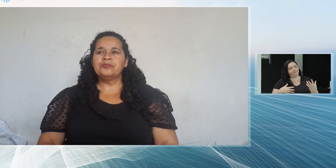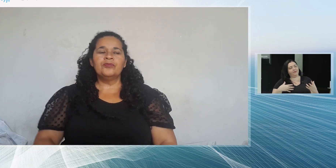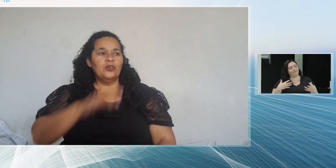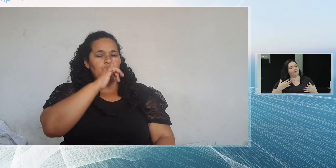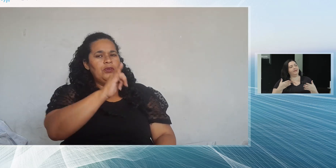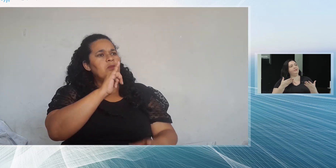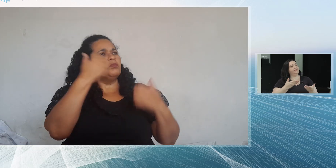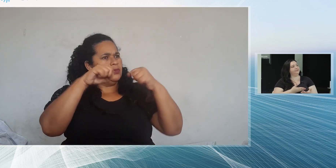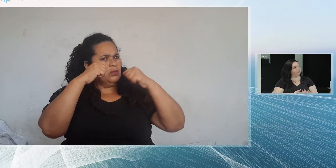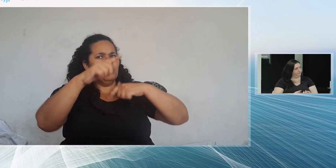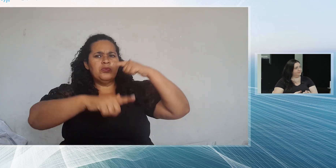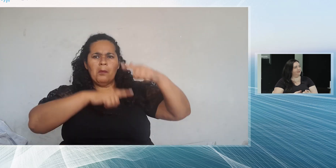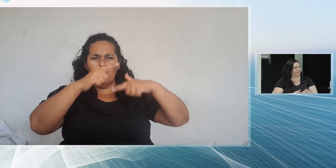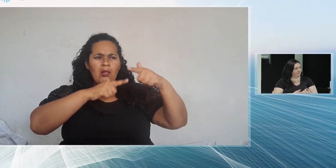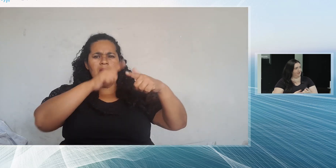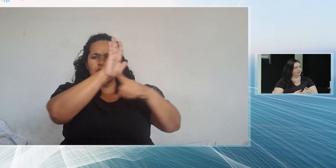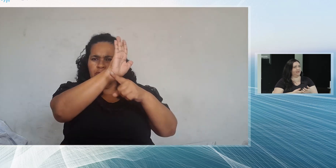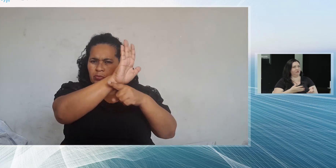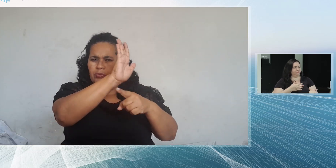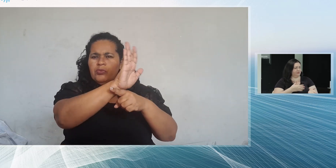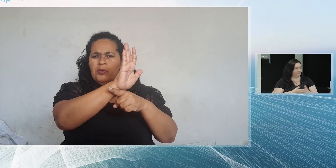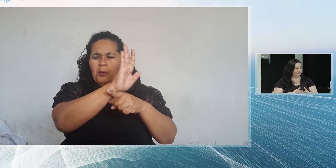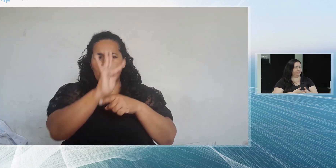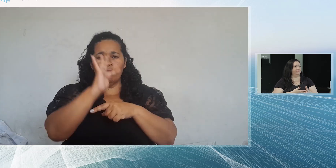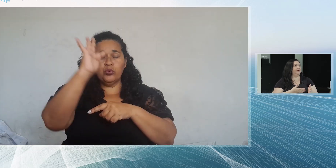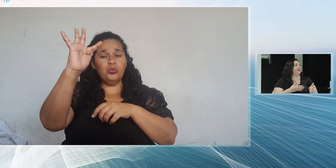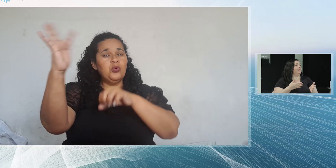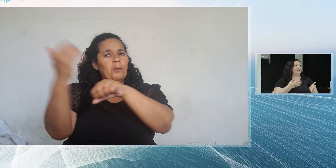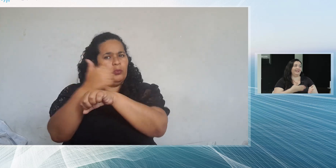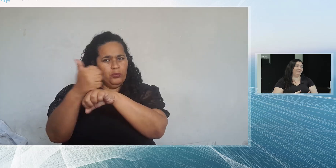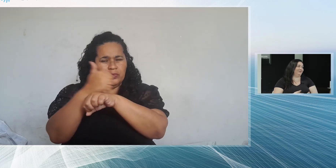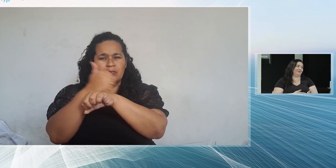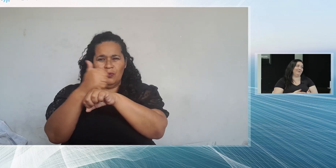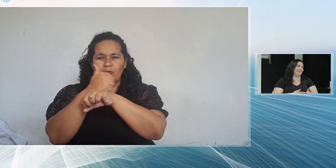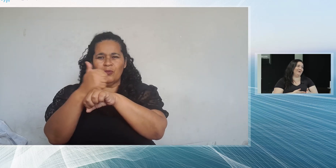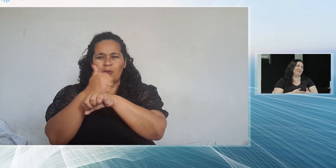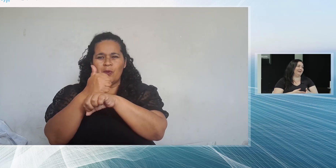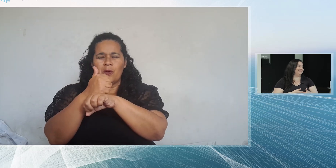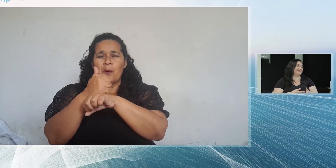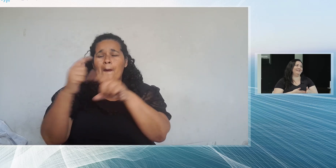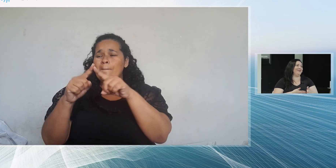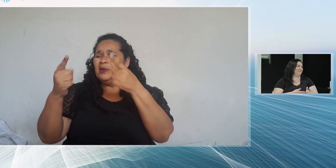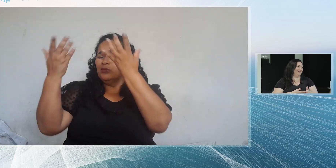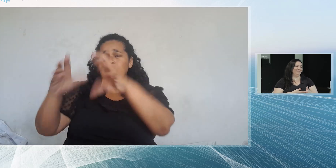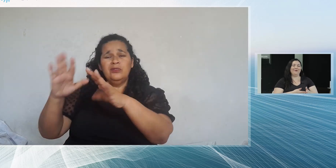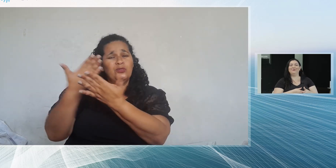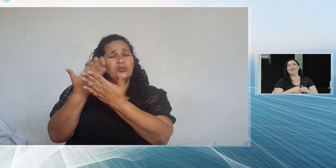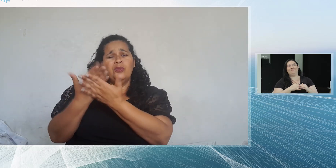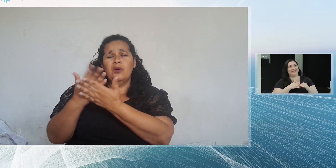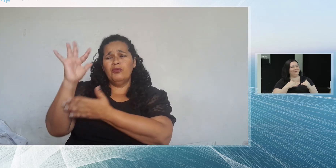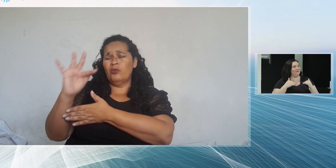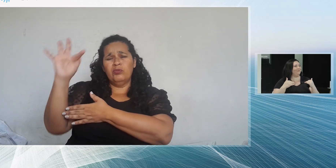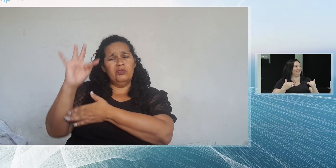muita terapia, amor e carinho, ela decidiu fazer a faculdade. Ela tá, acho, no 2º ano. E até hoje, ela não pegou recuperação em nenhuma. Não